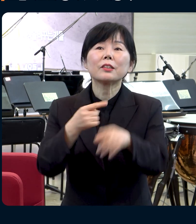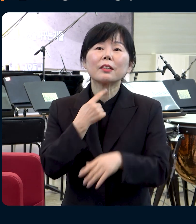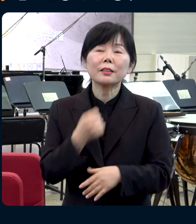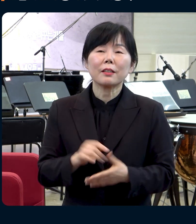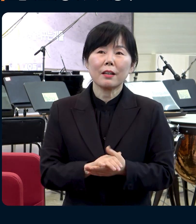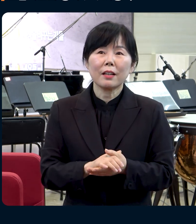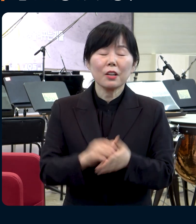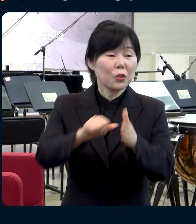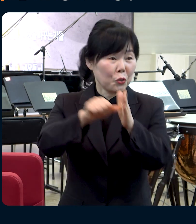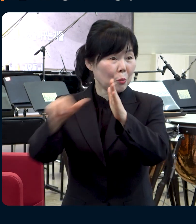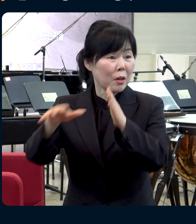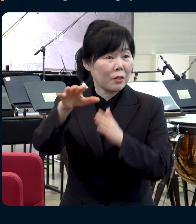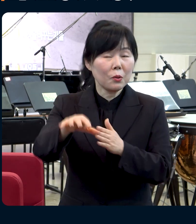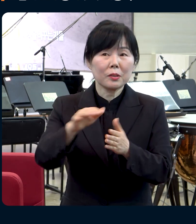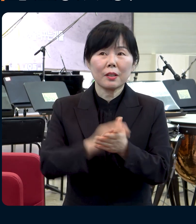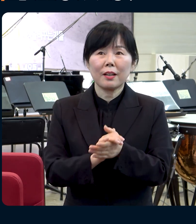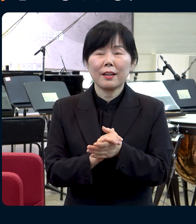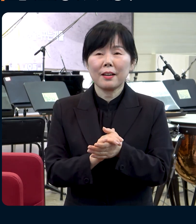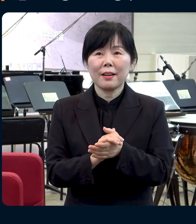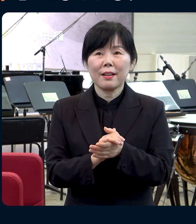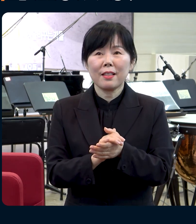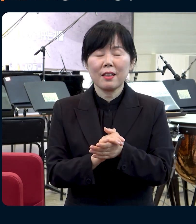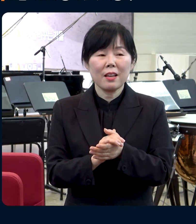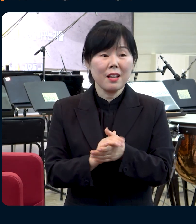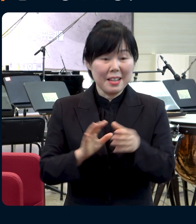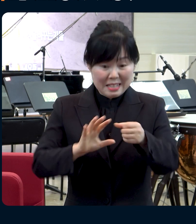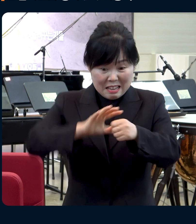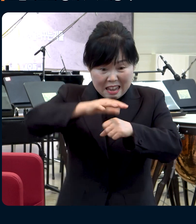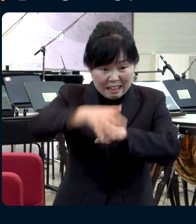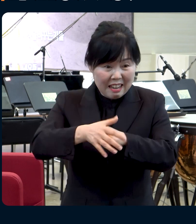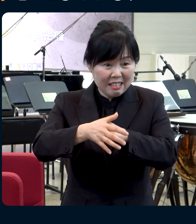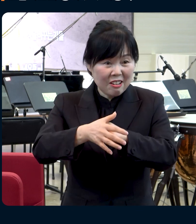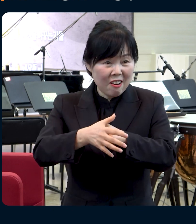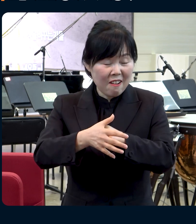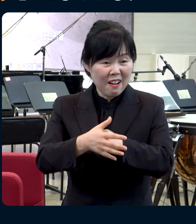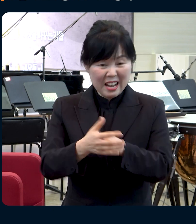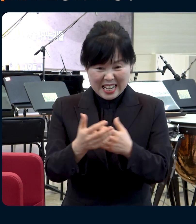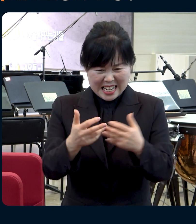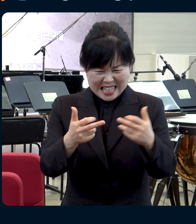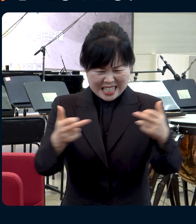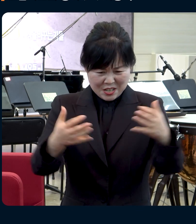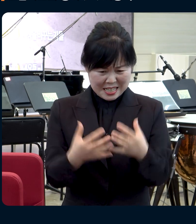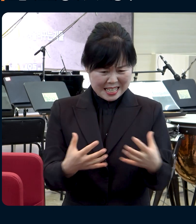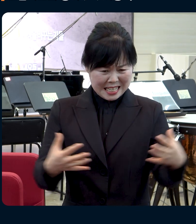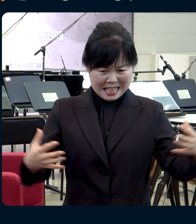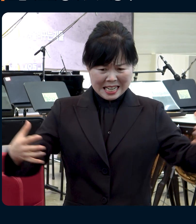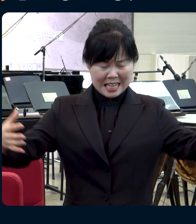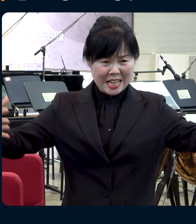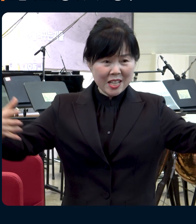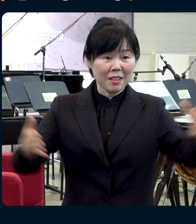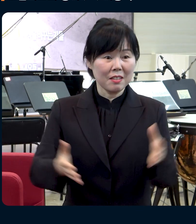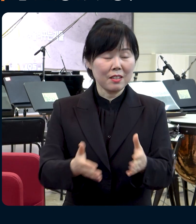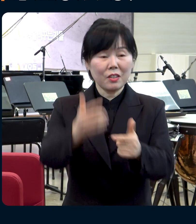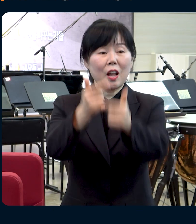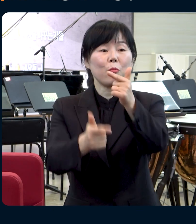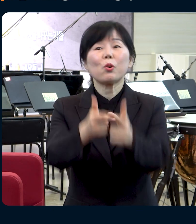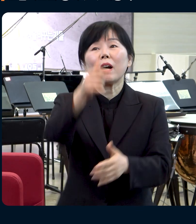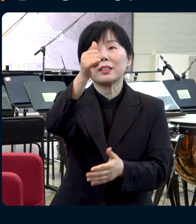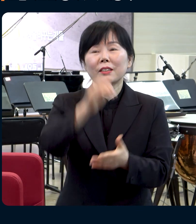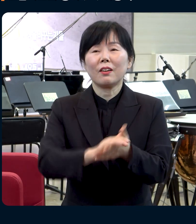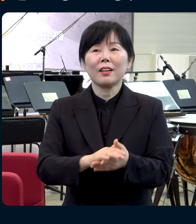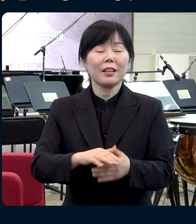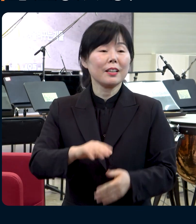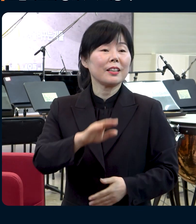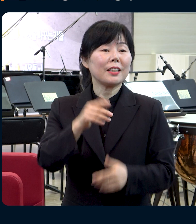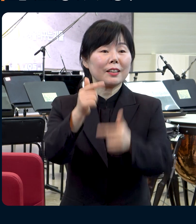유명한 것은 세계에서 덩치가 제일 큰 나무가 있어요. 그 나무의 이름이 제너럴 셔먼입니다. 이름이 뭐라고요?